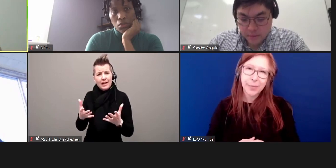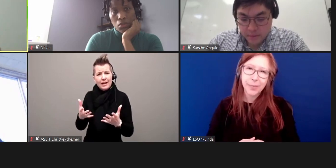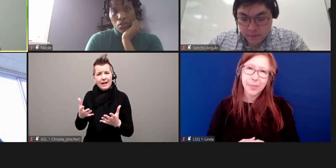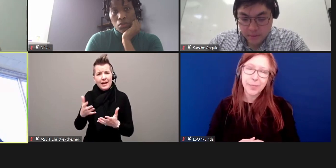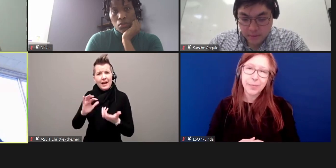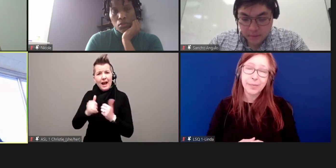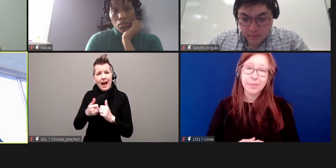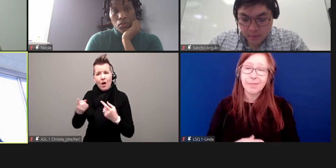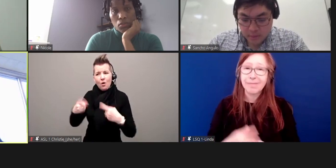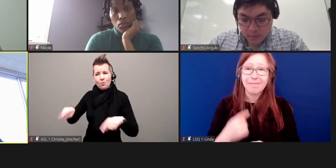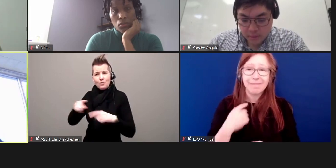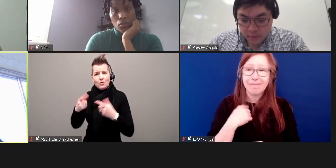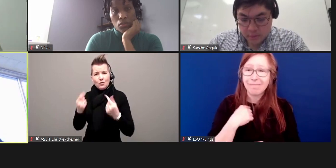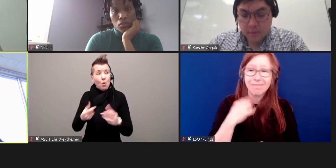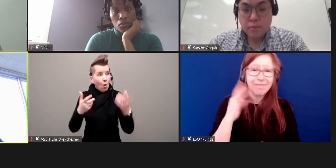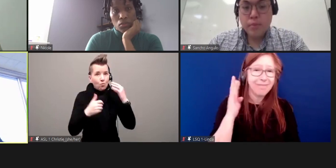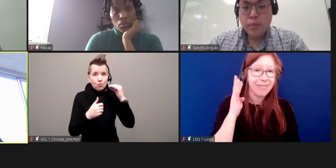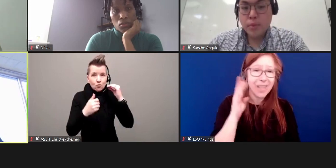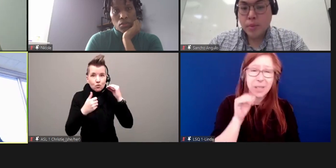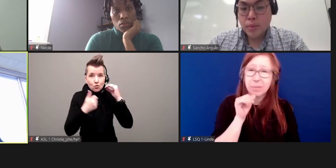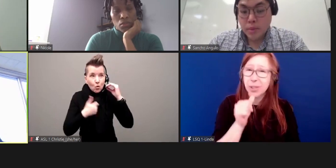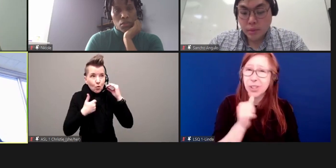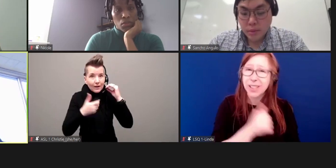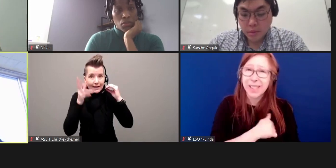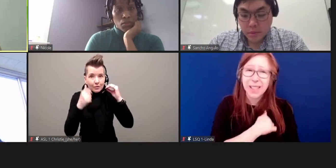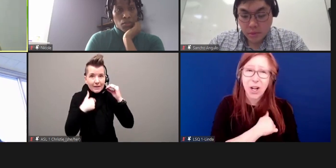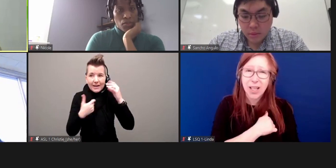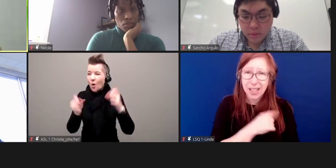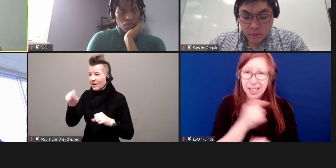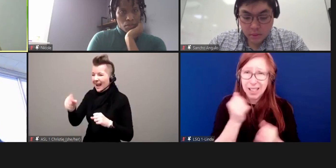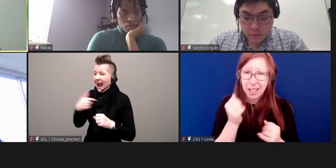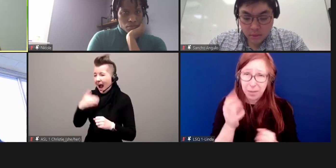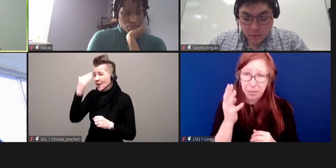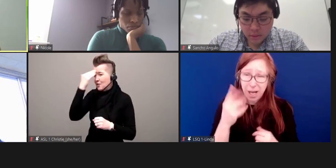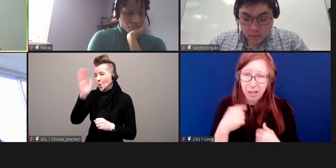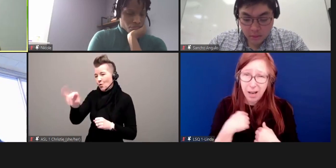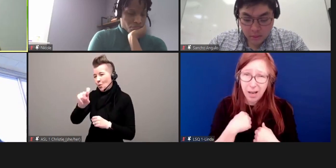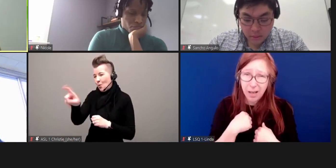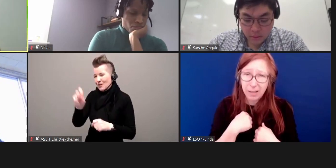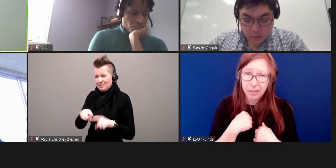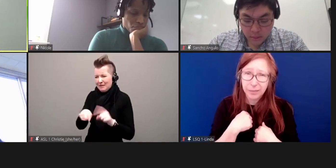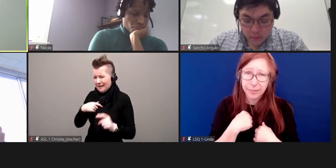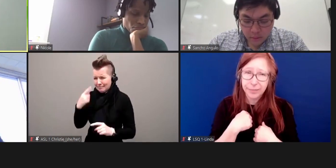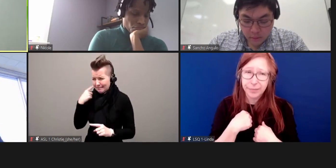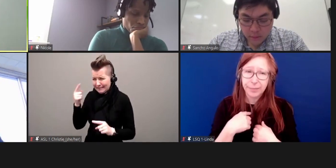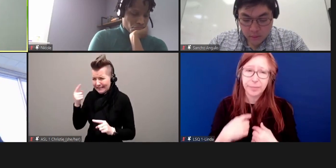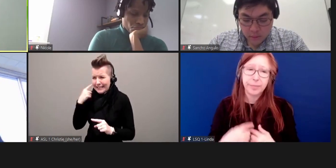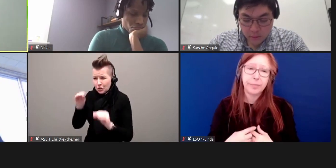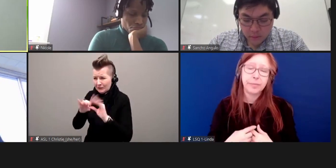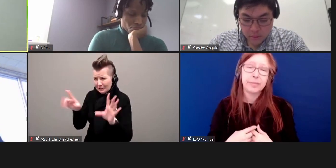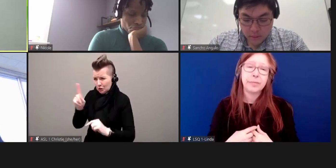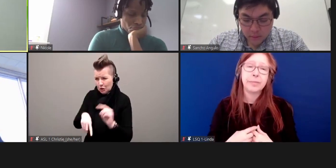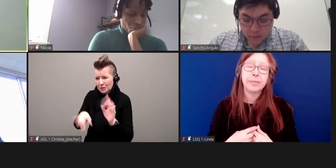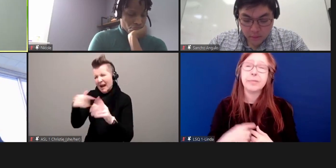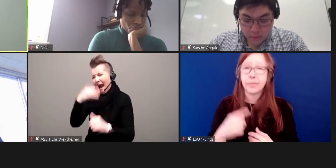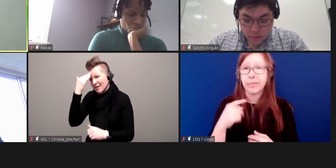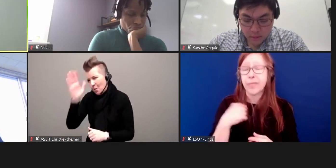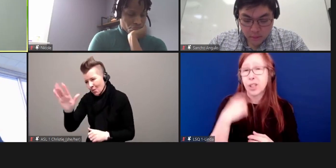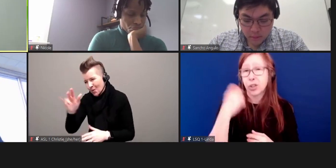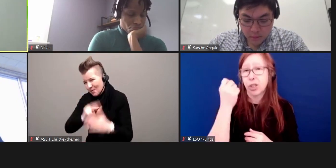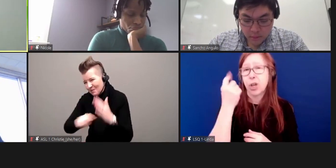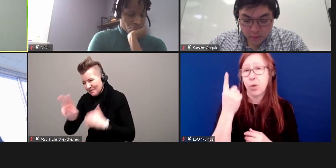Je ne vous entends plus. Désolé, désolé. Est-ce que vous m'entendez? Oui. Mais j'ai compris la question.